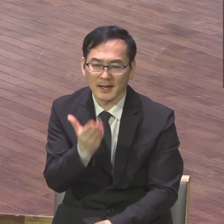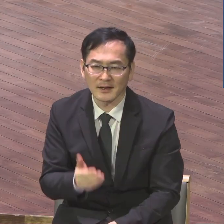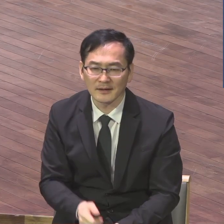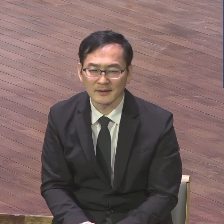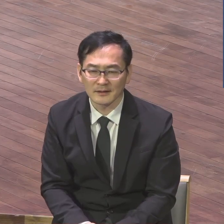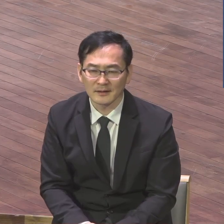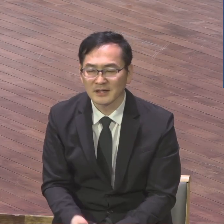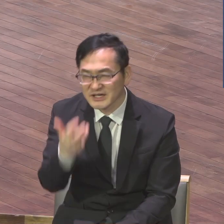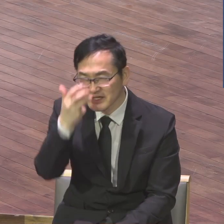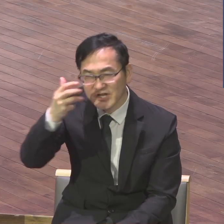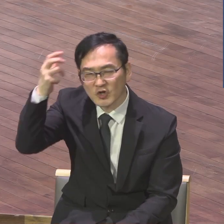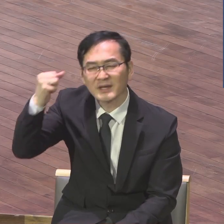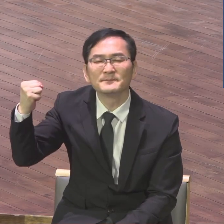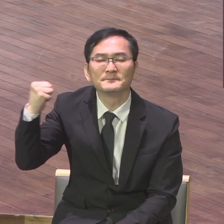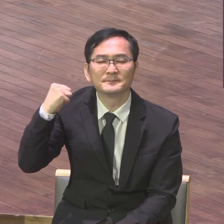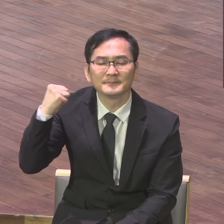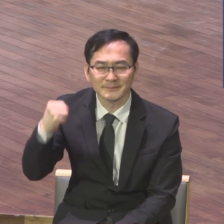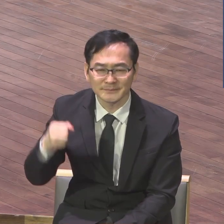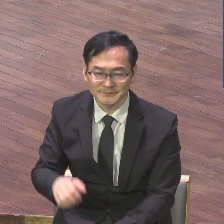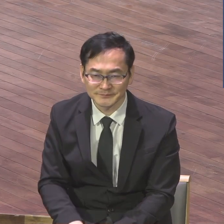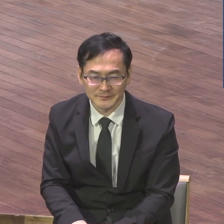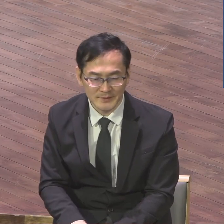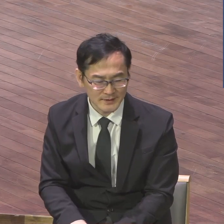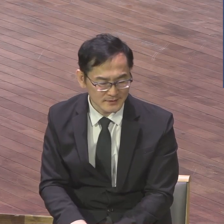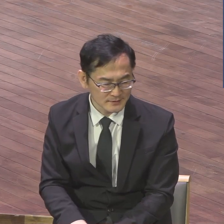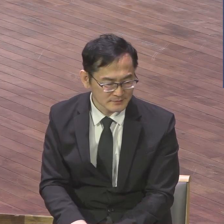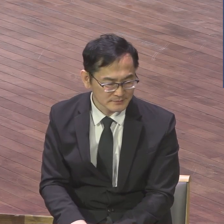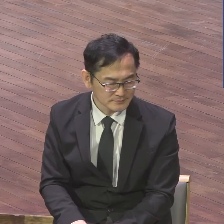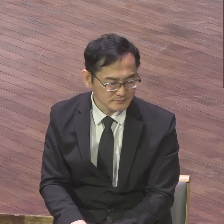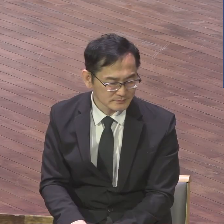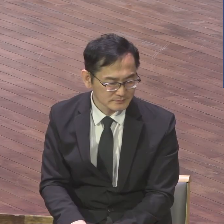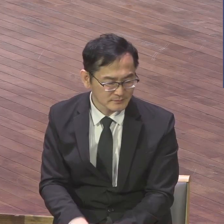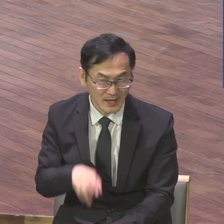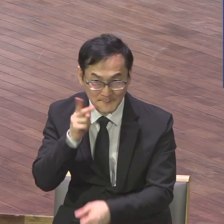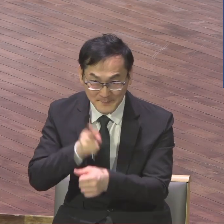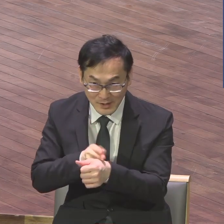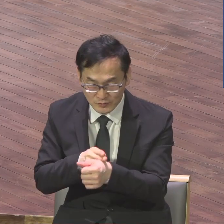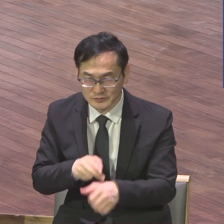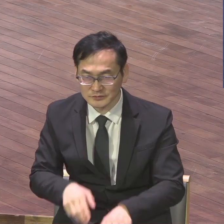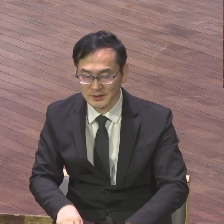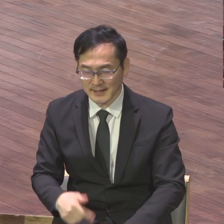사도 바울도 고린도서 2장 4절에 이렇게 고백합니다.